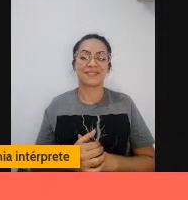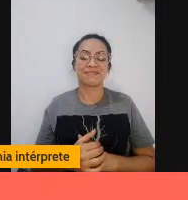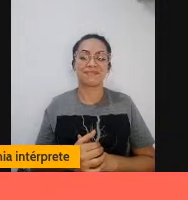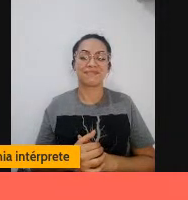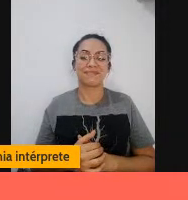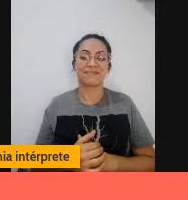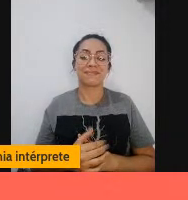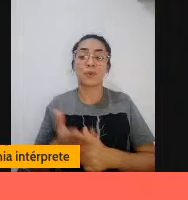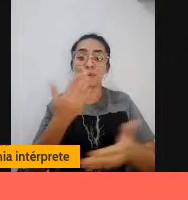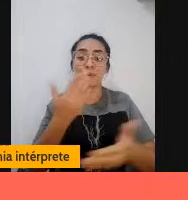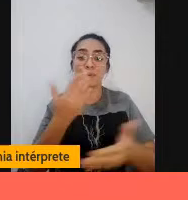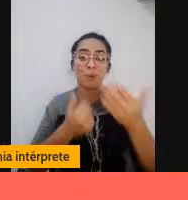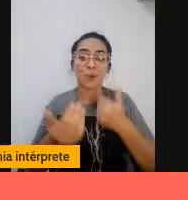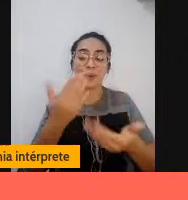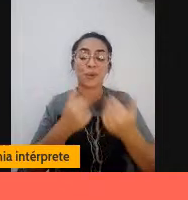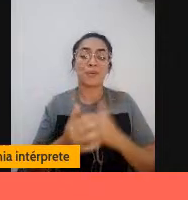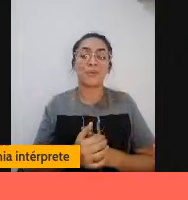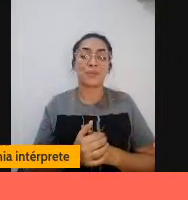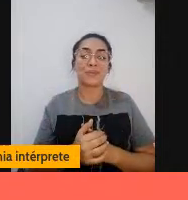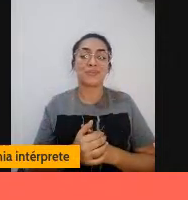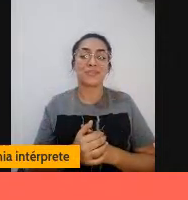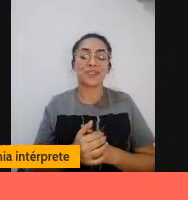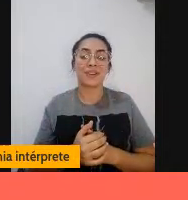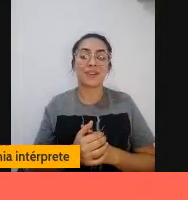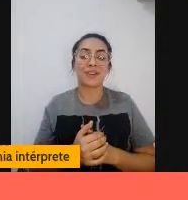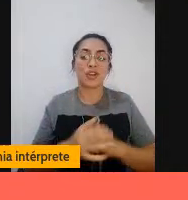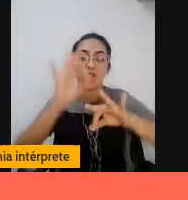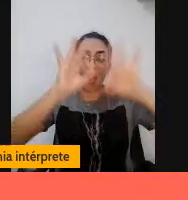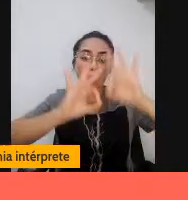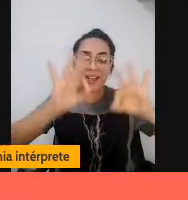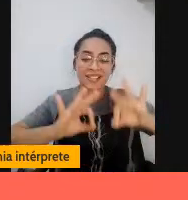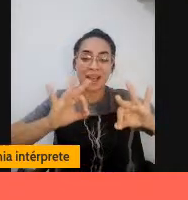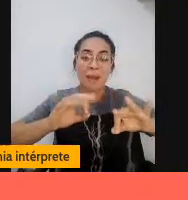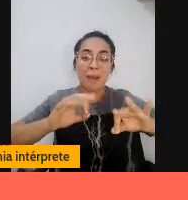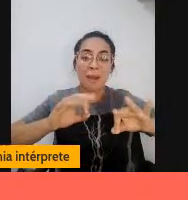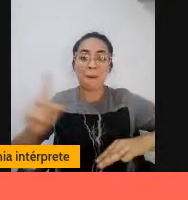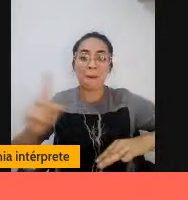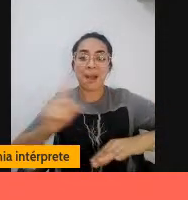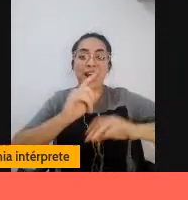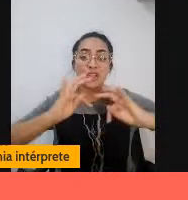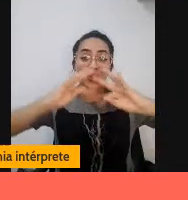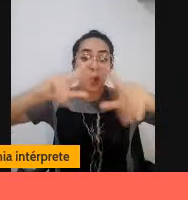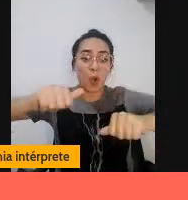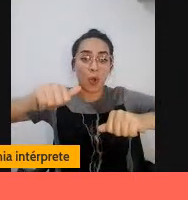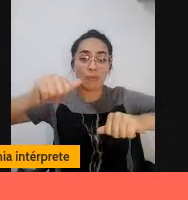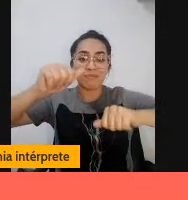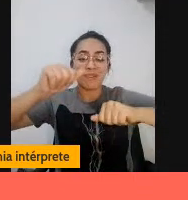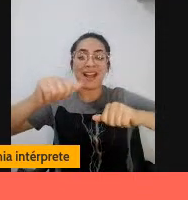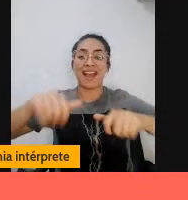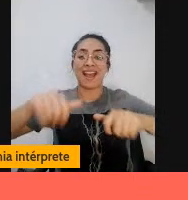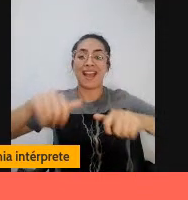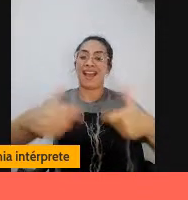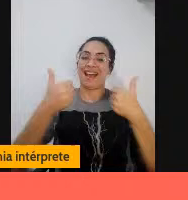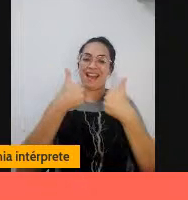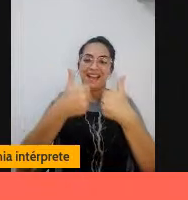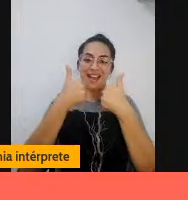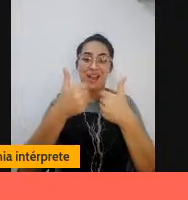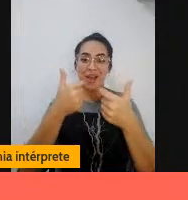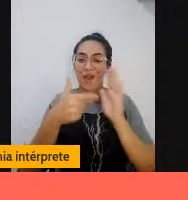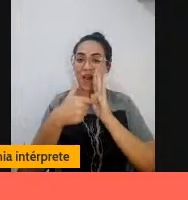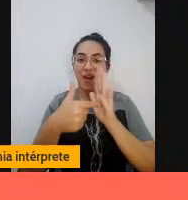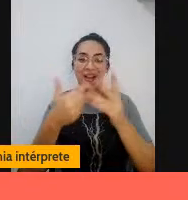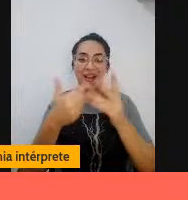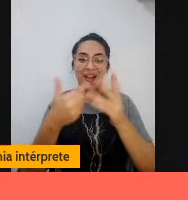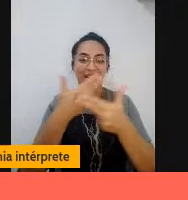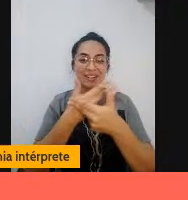Embora, deixa eu ver aqui, deixa eu botar aqui no layout aqui para aparecer tudo pronto, tá aparecendo todo mundo. Olha aí,